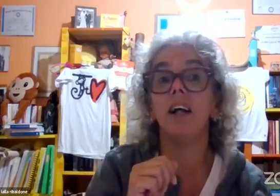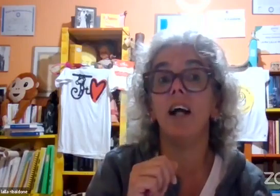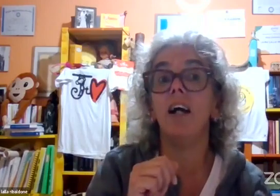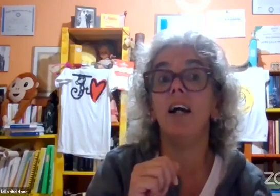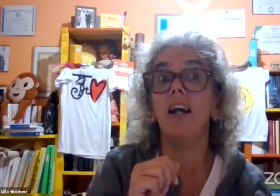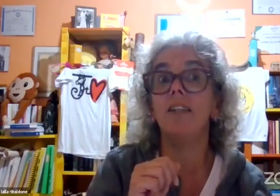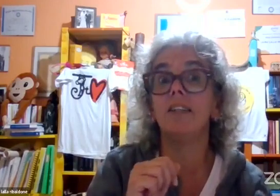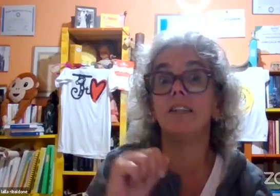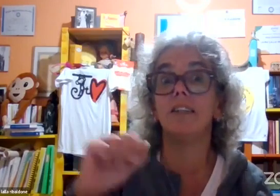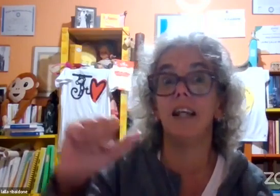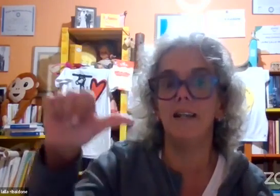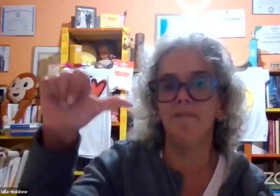Lettera S.